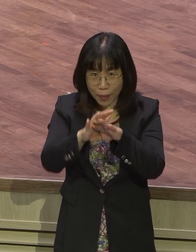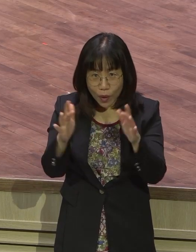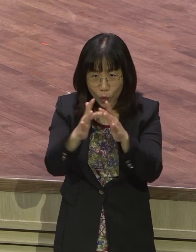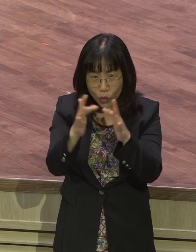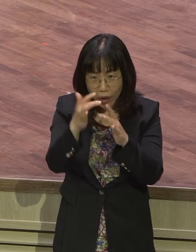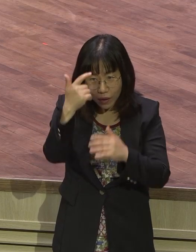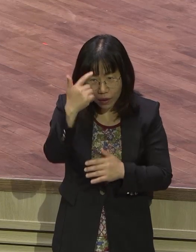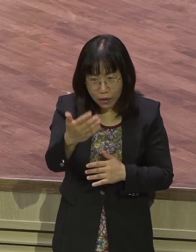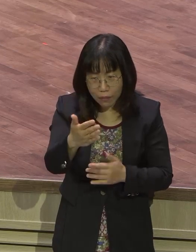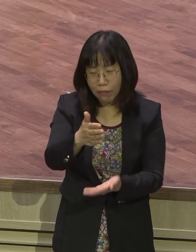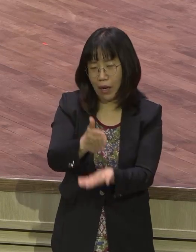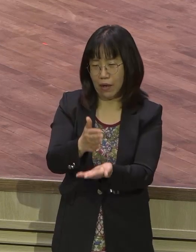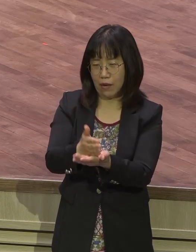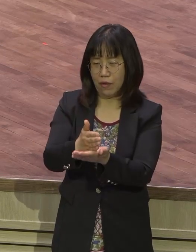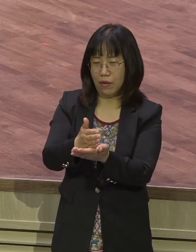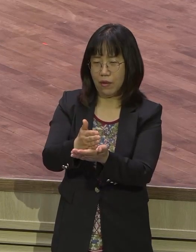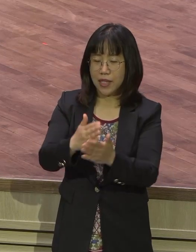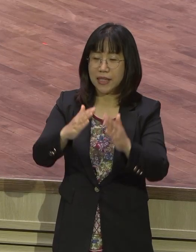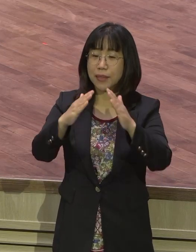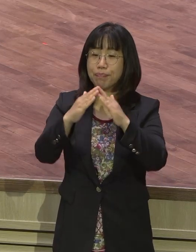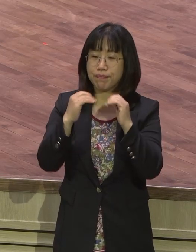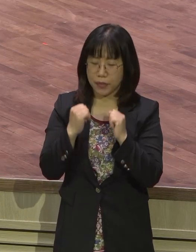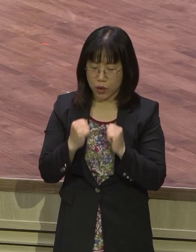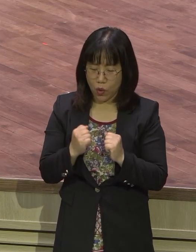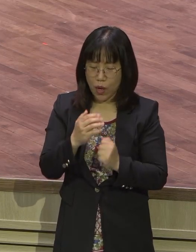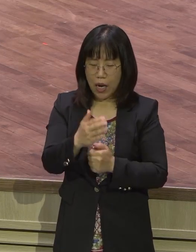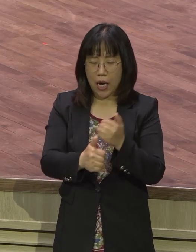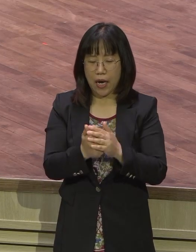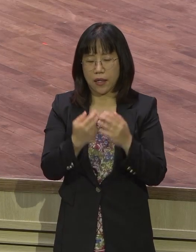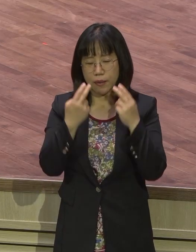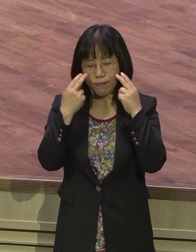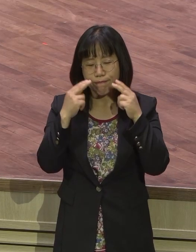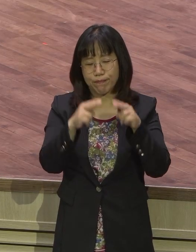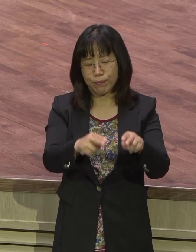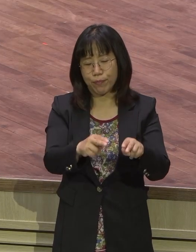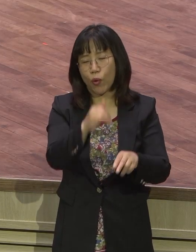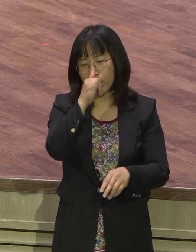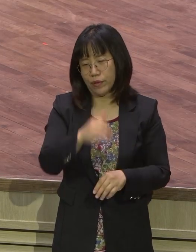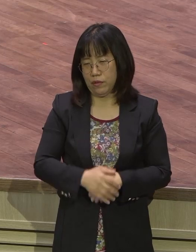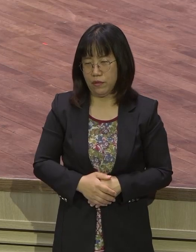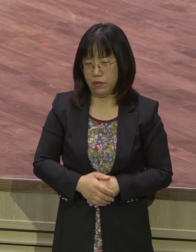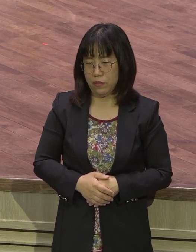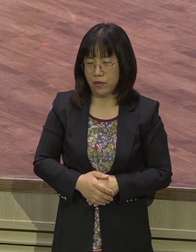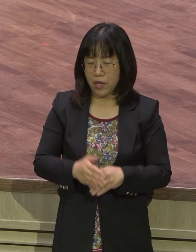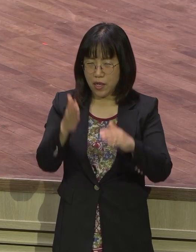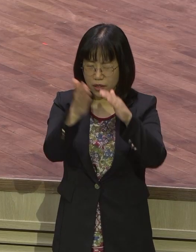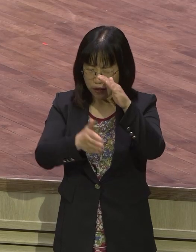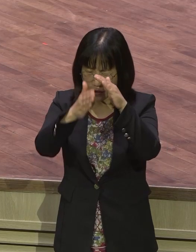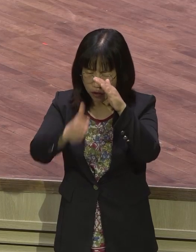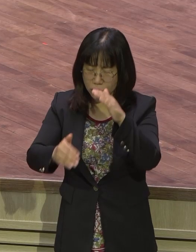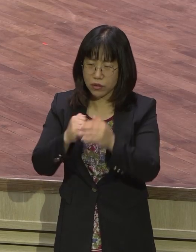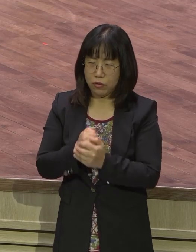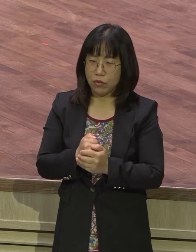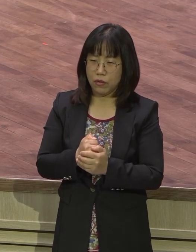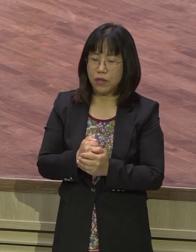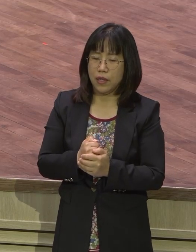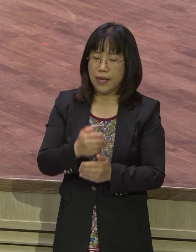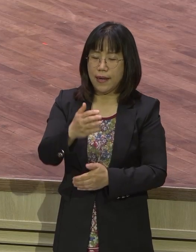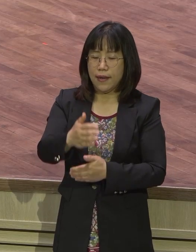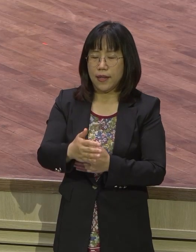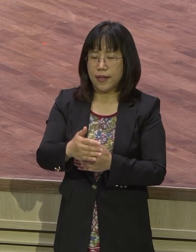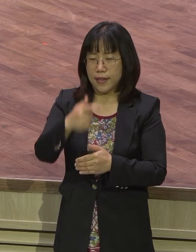집에서라도 하나님 보고 계세요 정식으로 교회에서 예배 드린 것처럼 넥타이 메시고